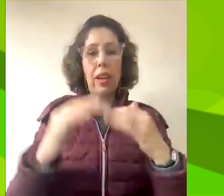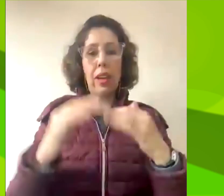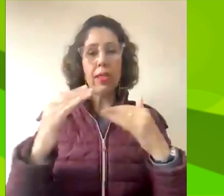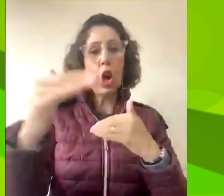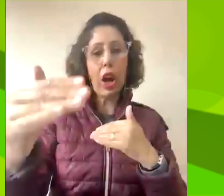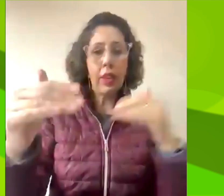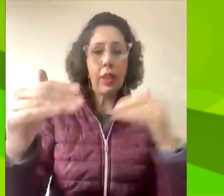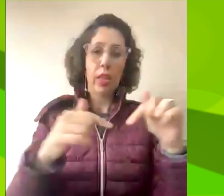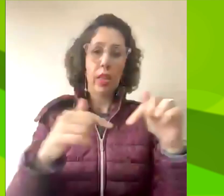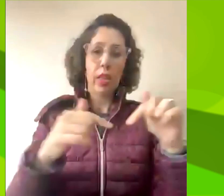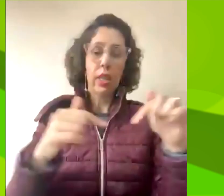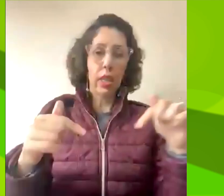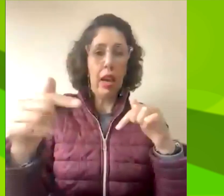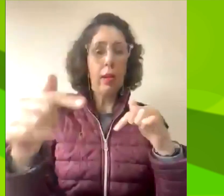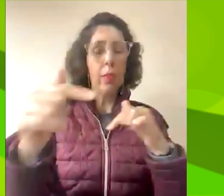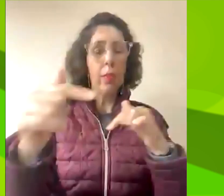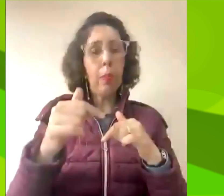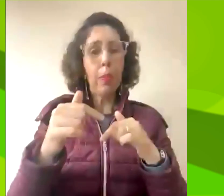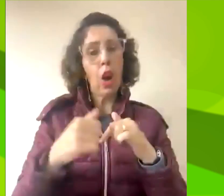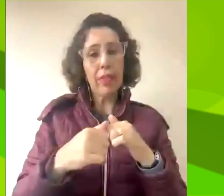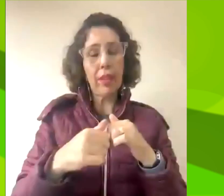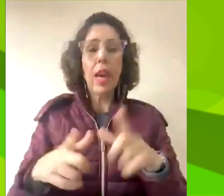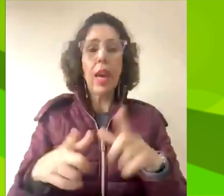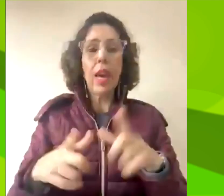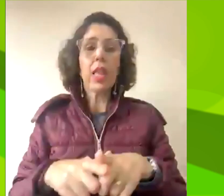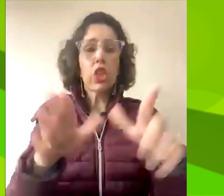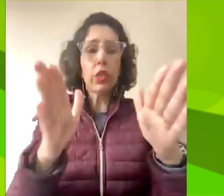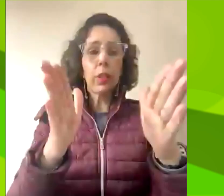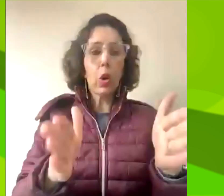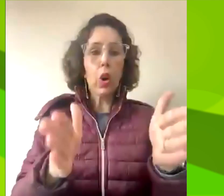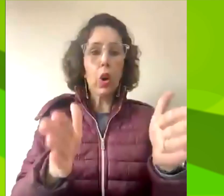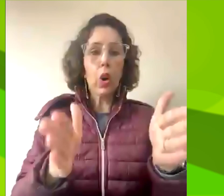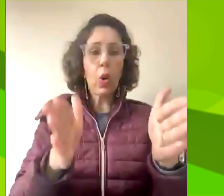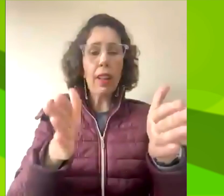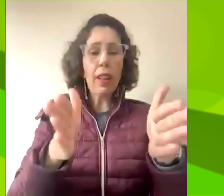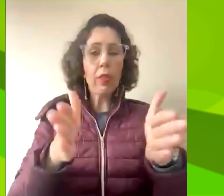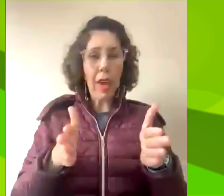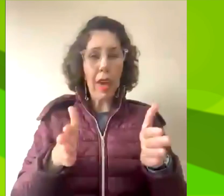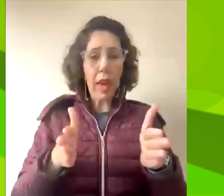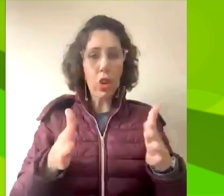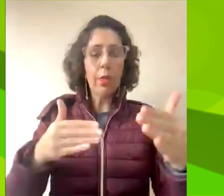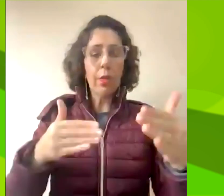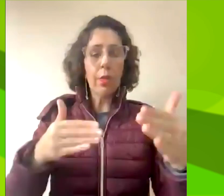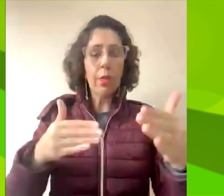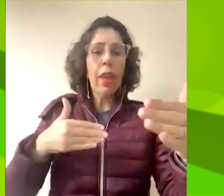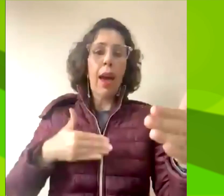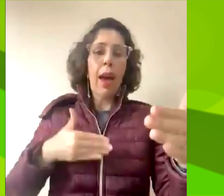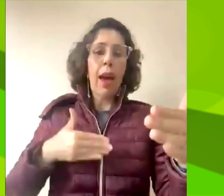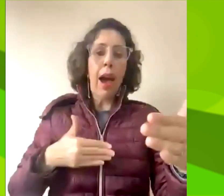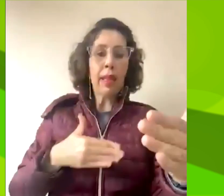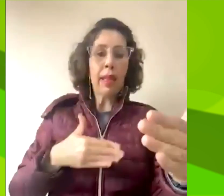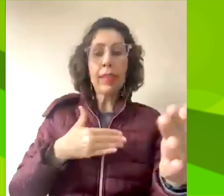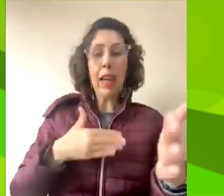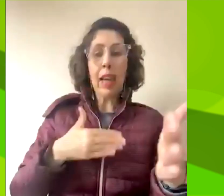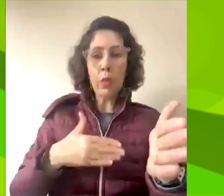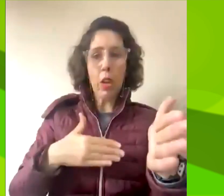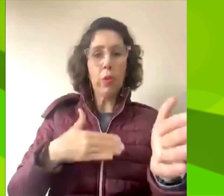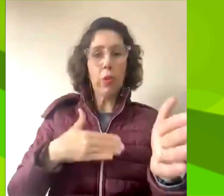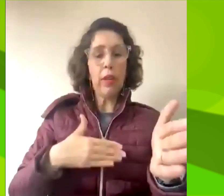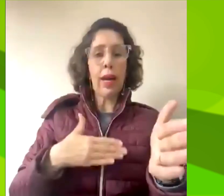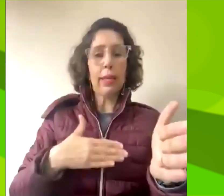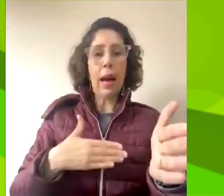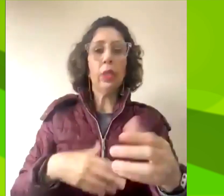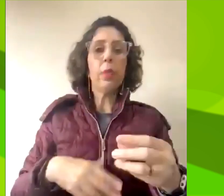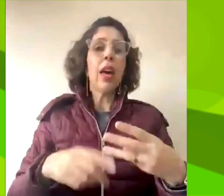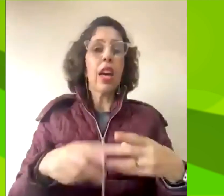9 por 9. Então, a gente colocou em 4,5 até 7,5 cada